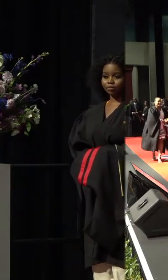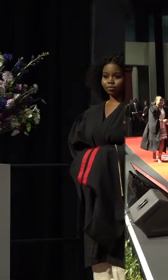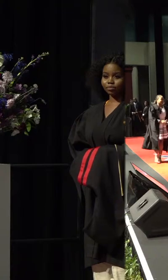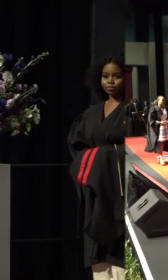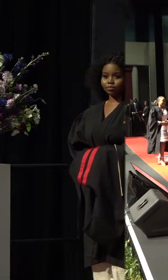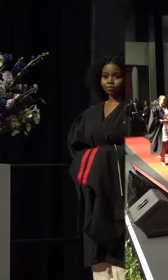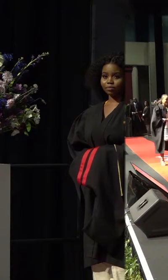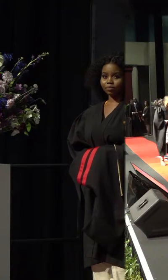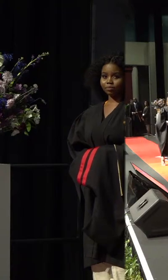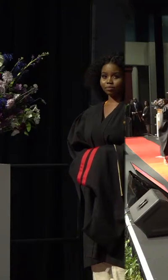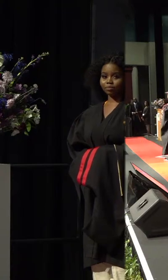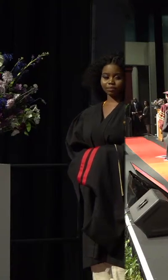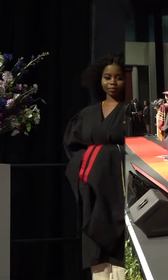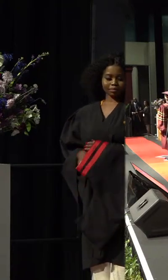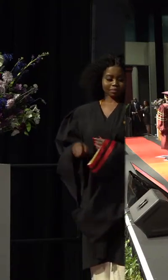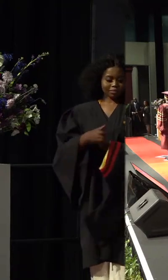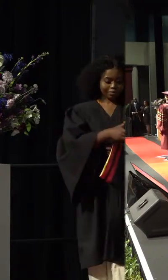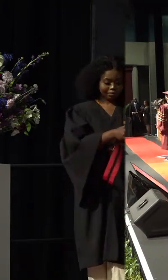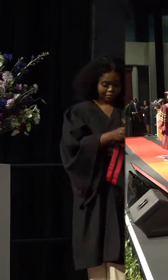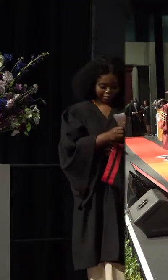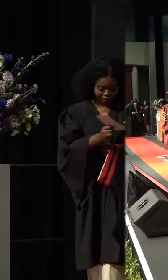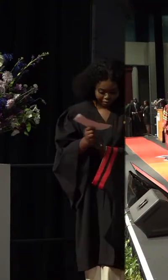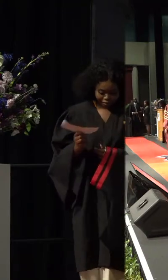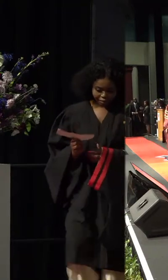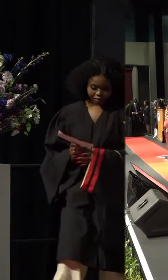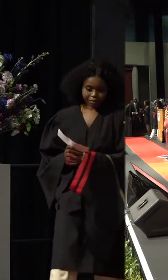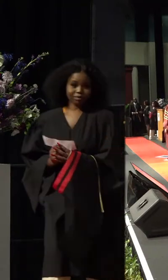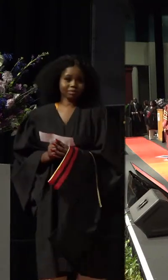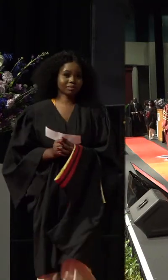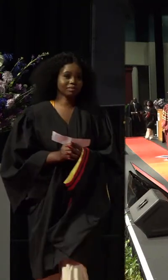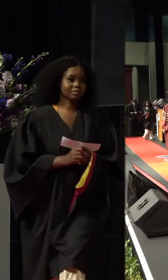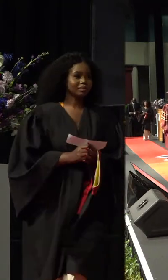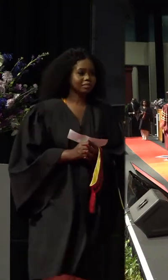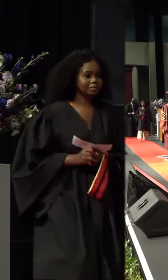Ntombizenani Sibusisiwe Mdluli.